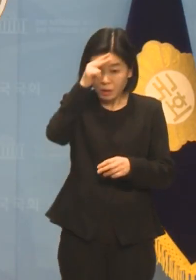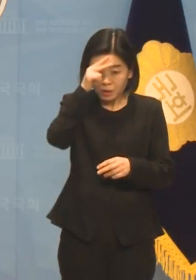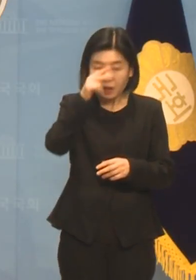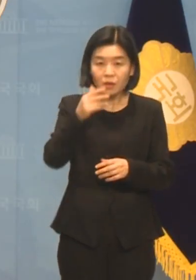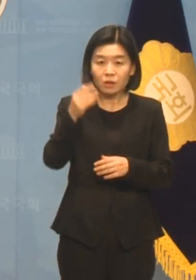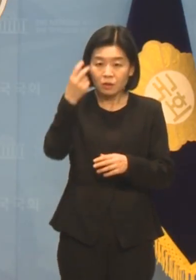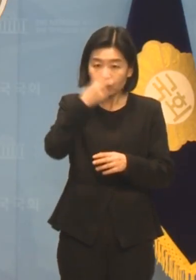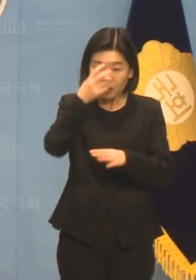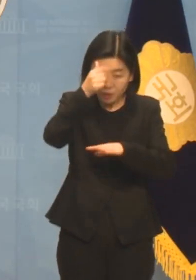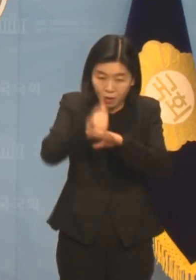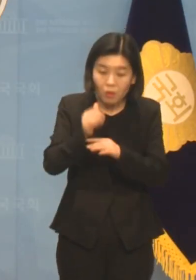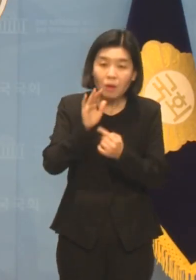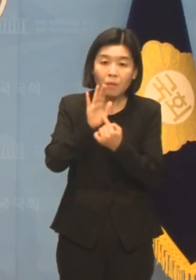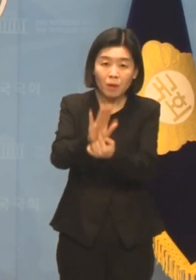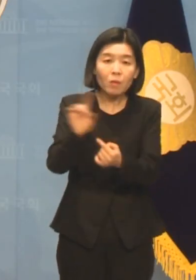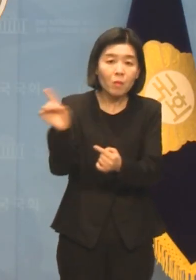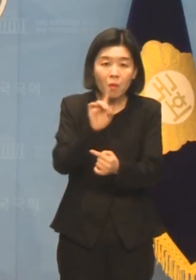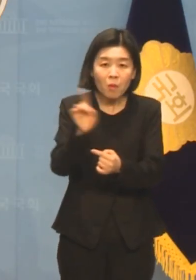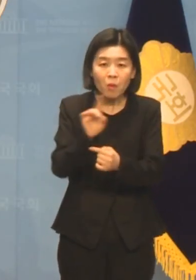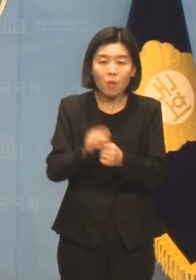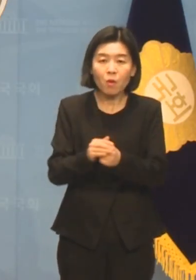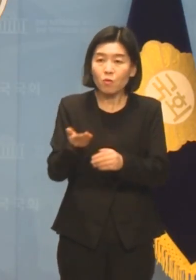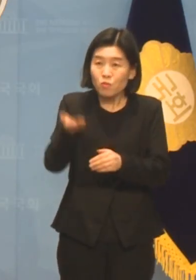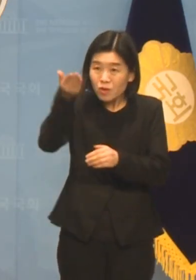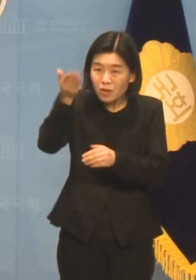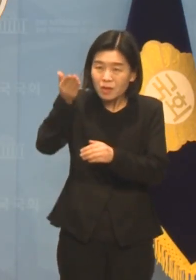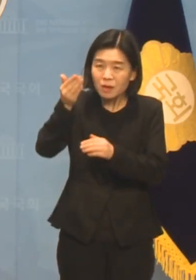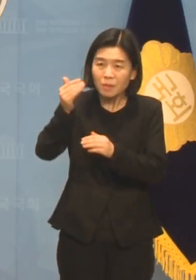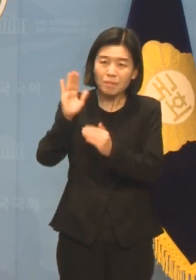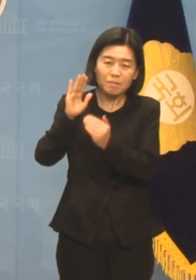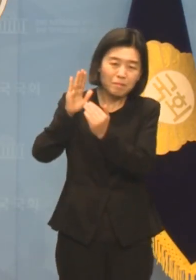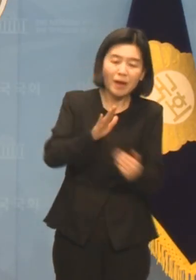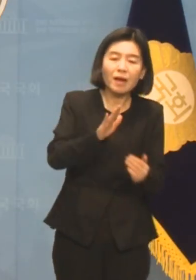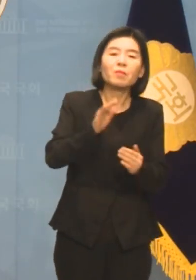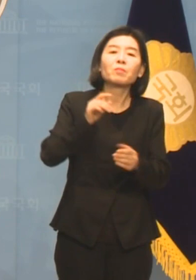발표는 명백한 꼬리 자르기의 수사입니다.